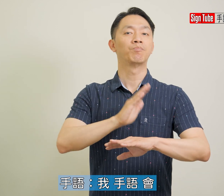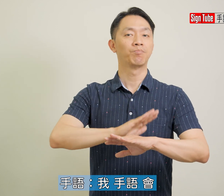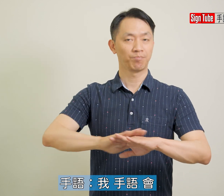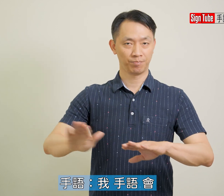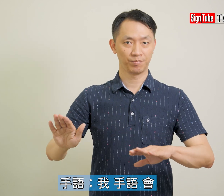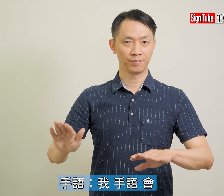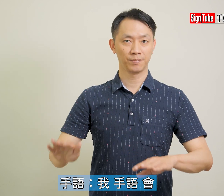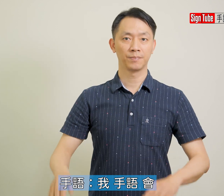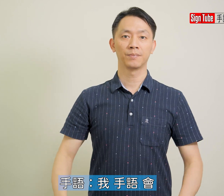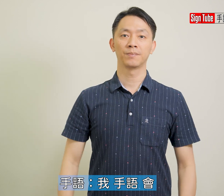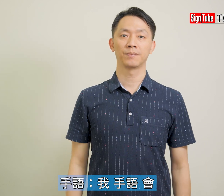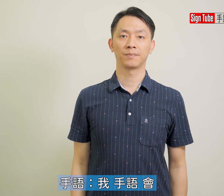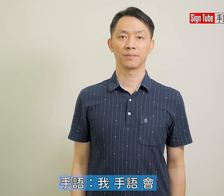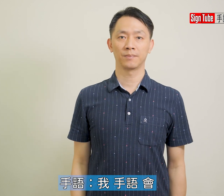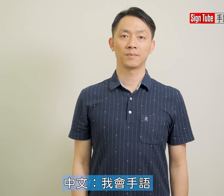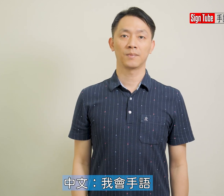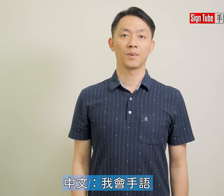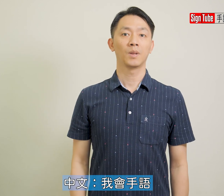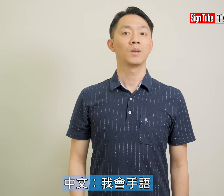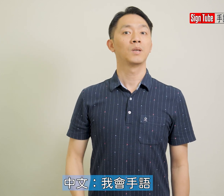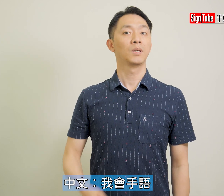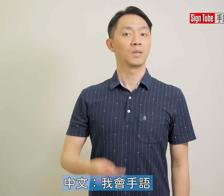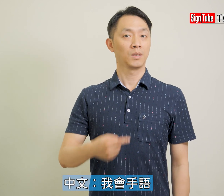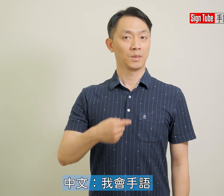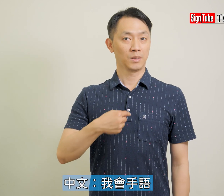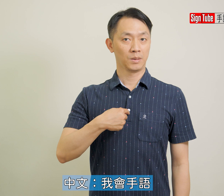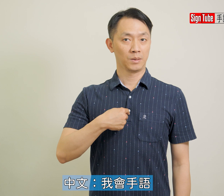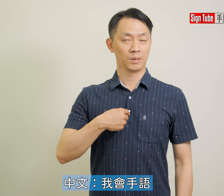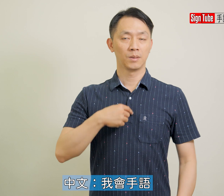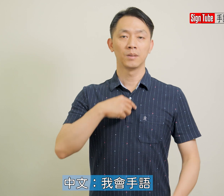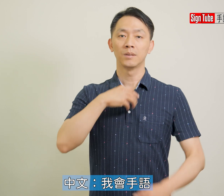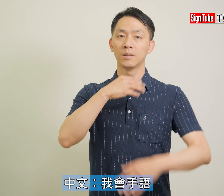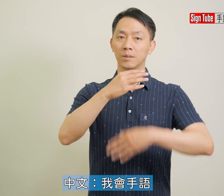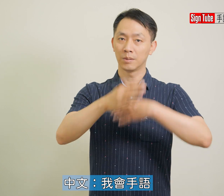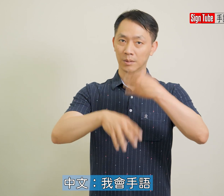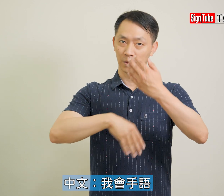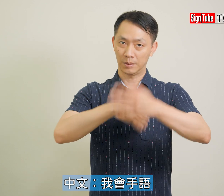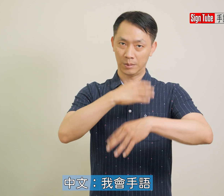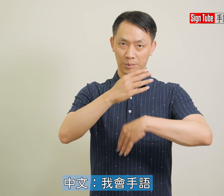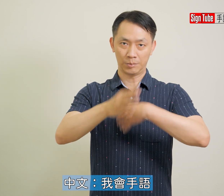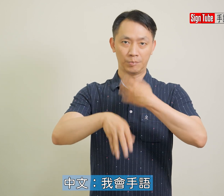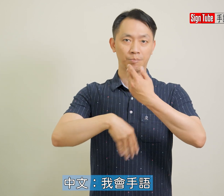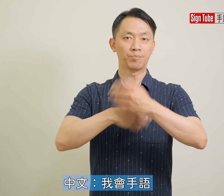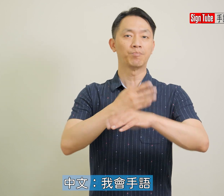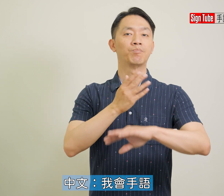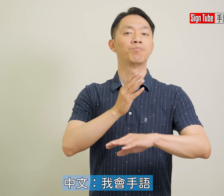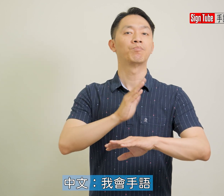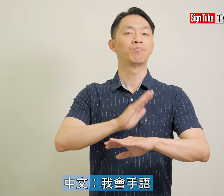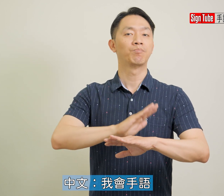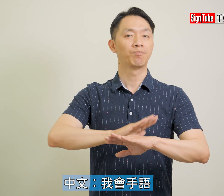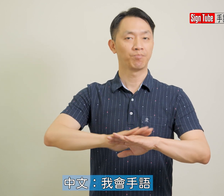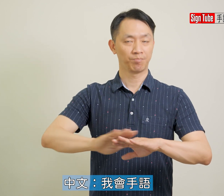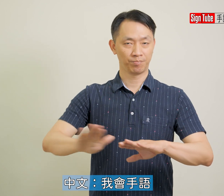手语笔法，我手语会。中文意思，我会手语。